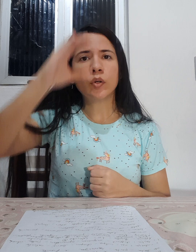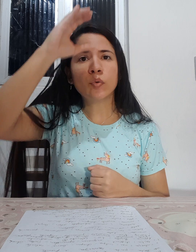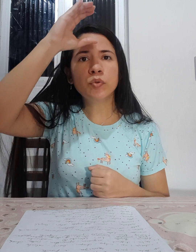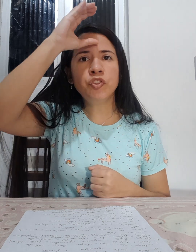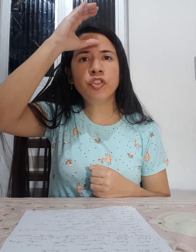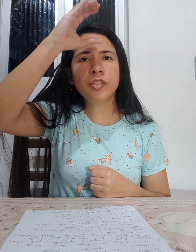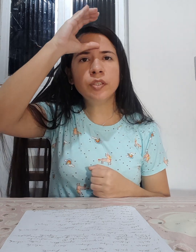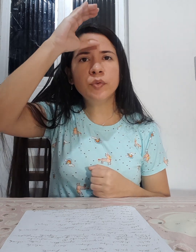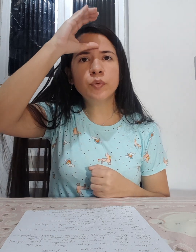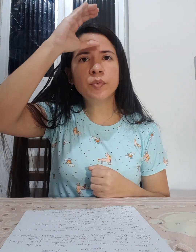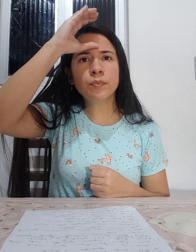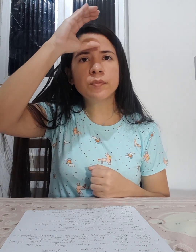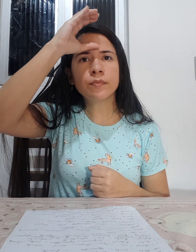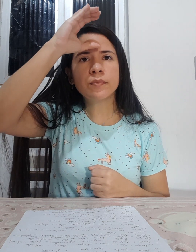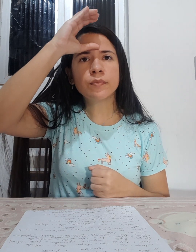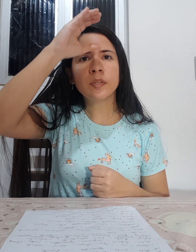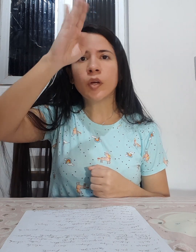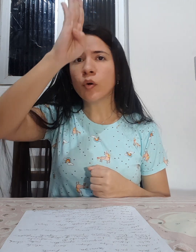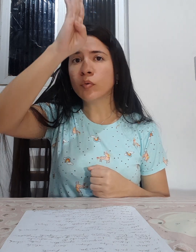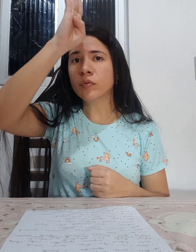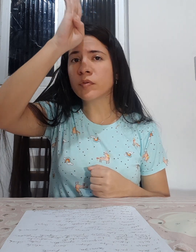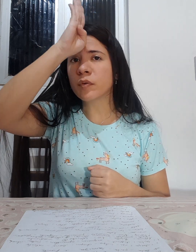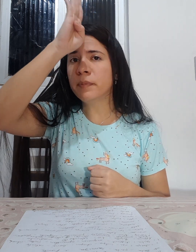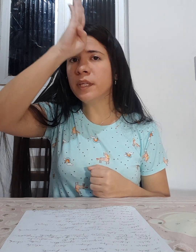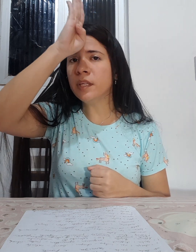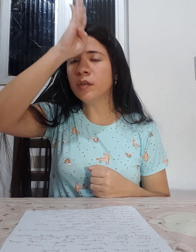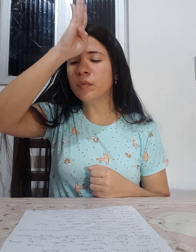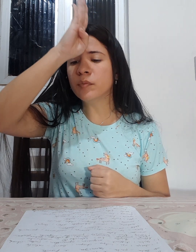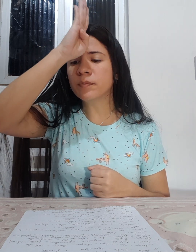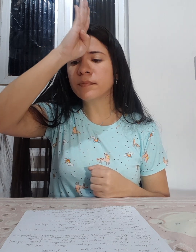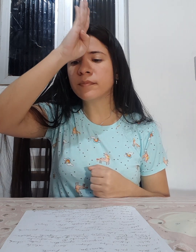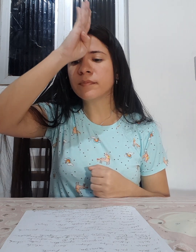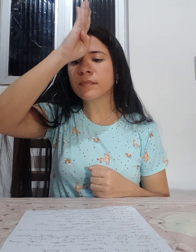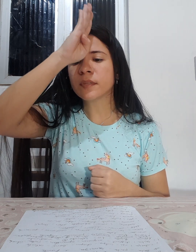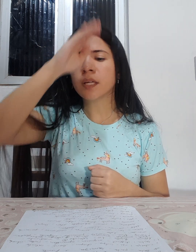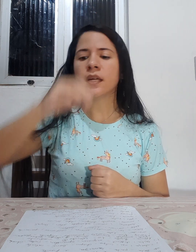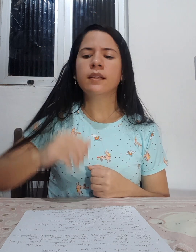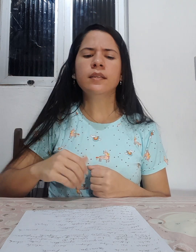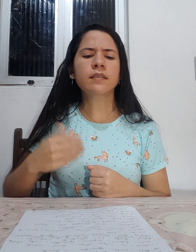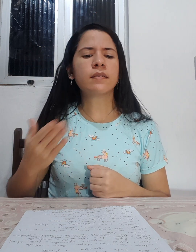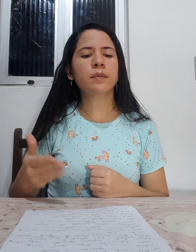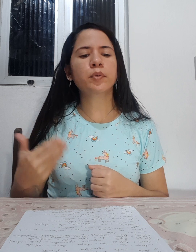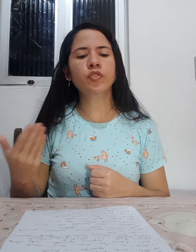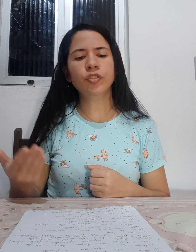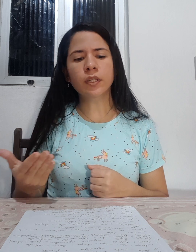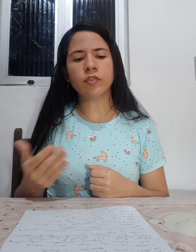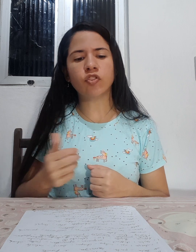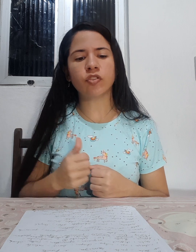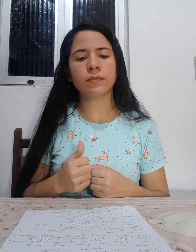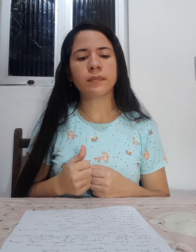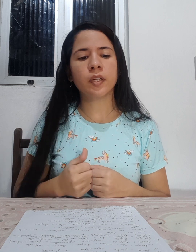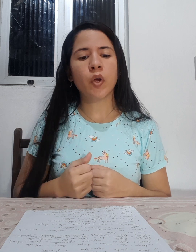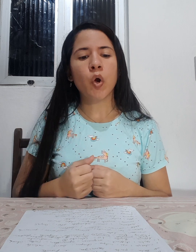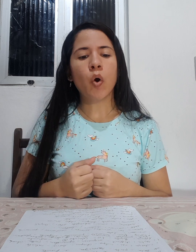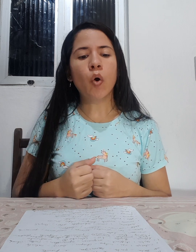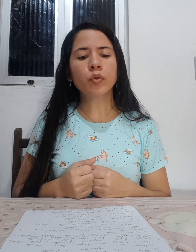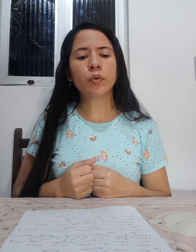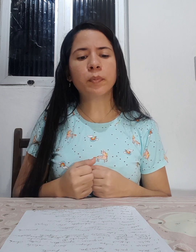o tio, o sobrinho e assim por diante. Outro ponto